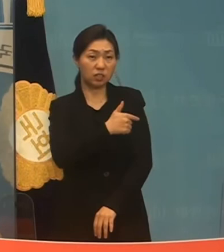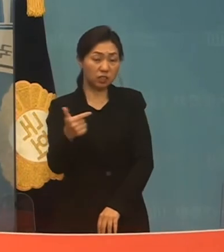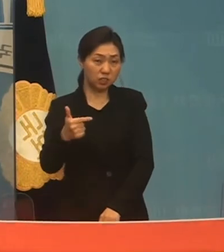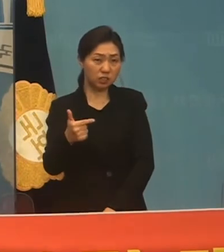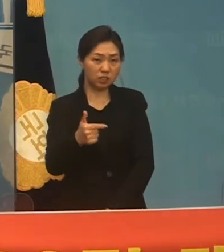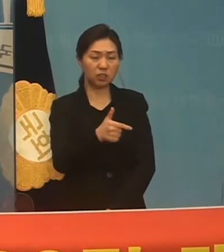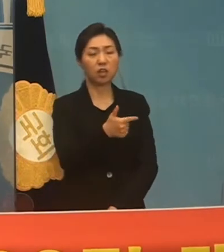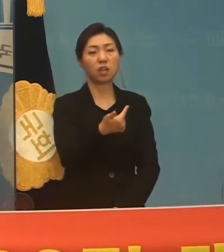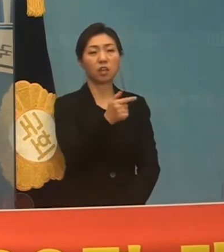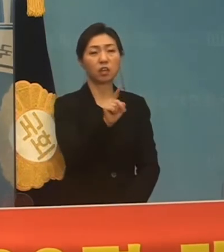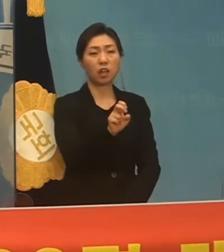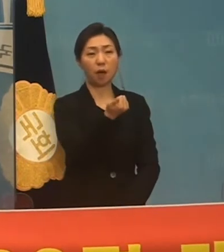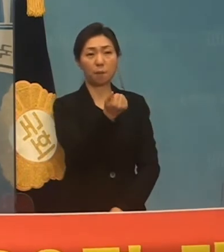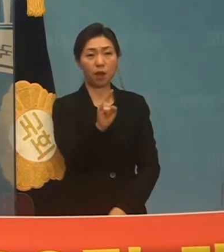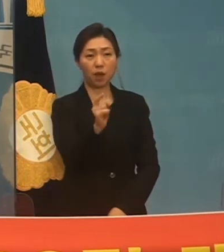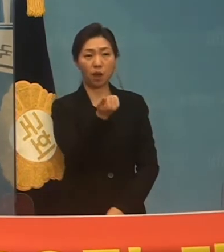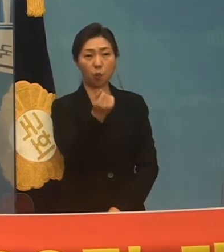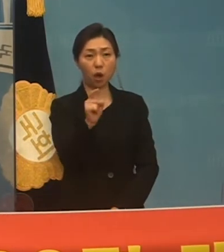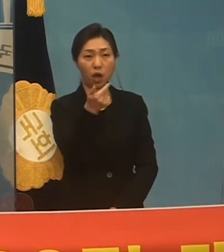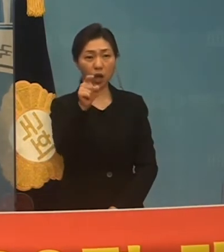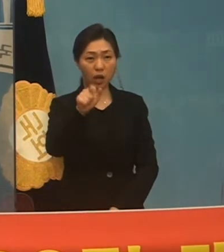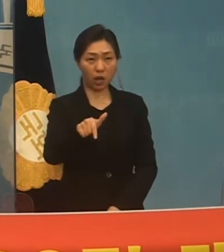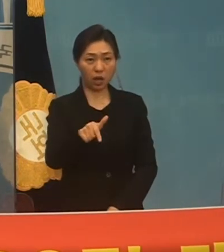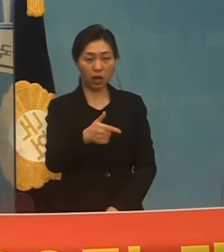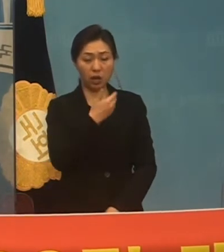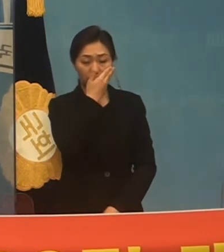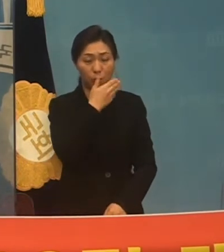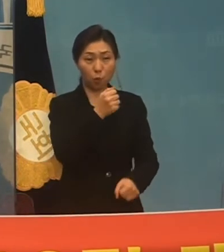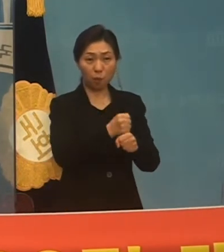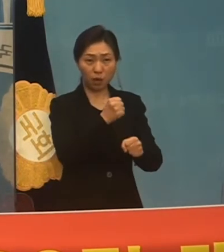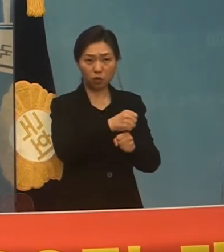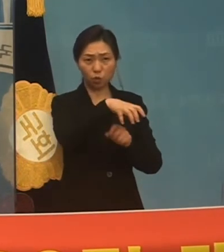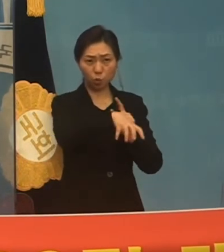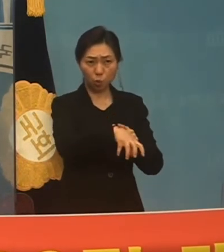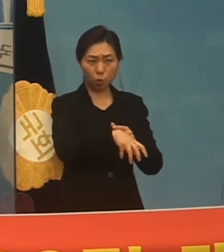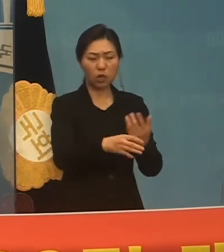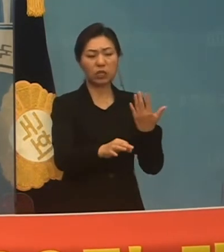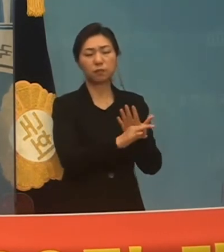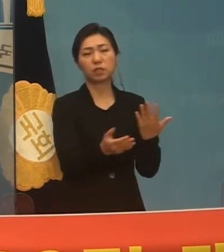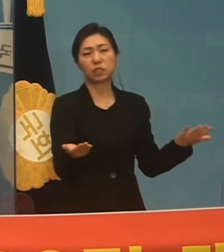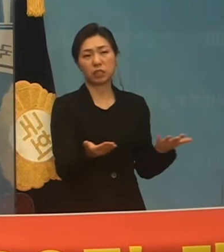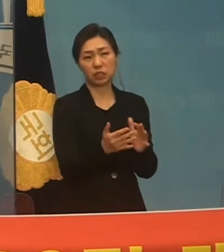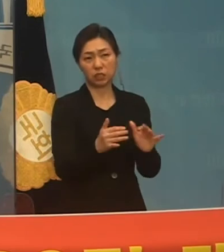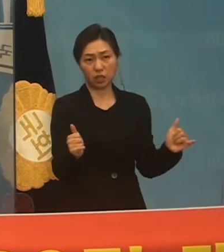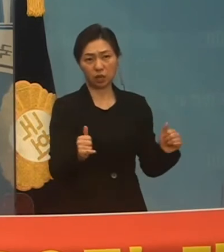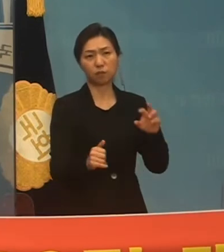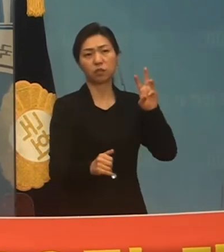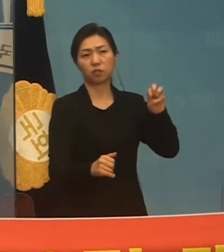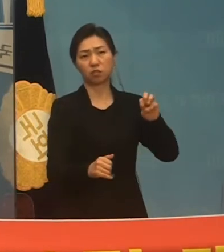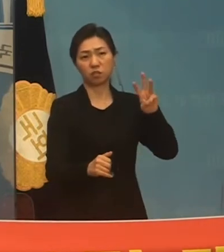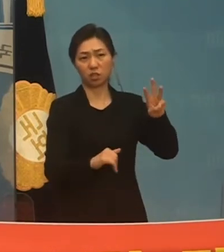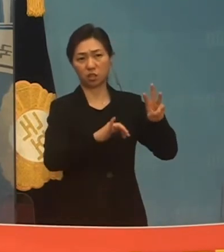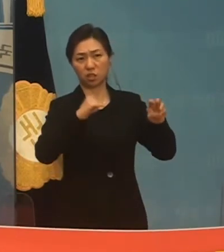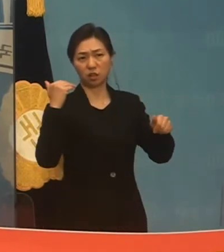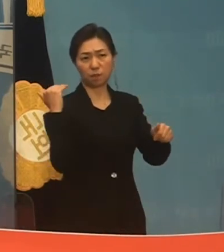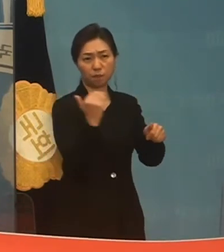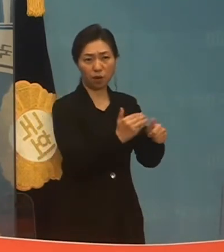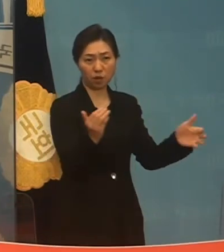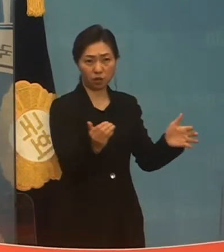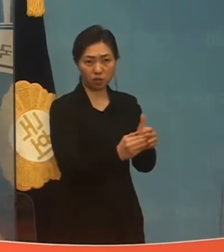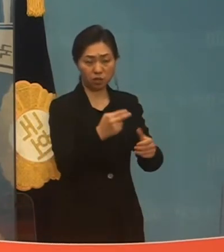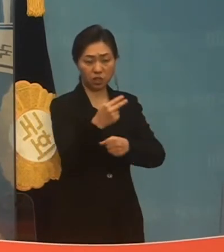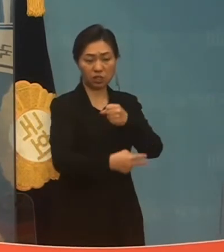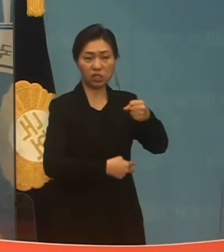남해학에서 하청업체 비정규직 노동자 33명이 집단 해고되었습니다.